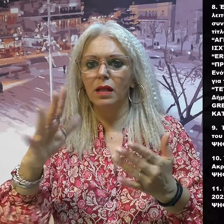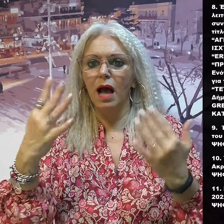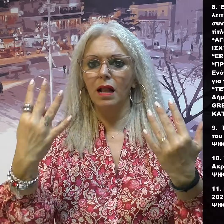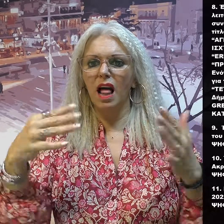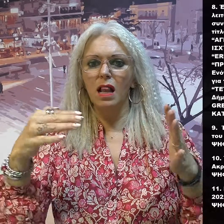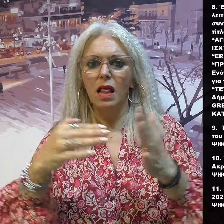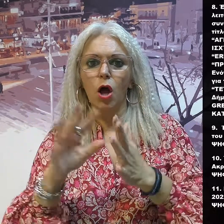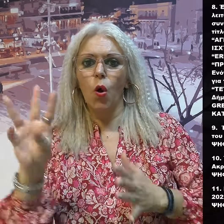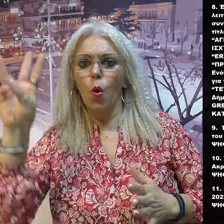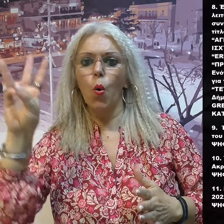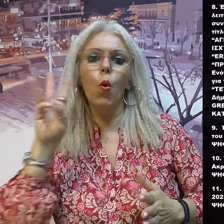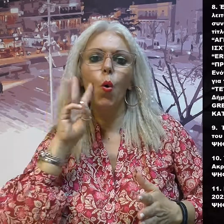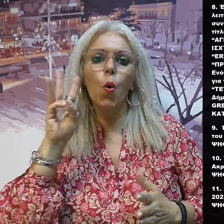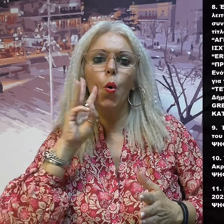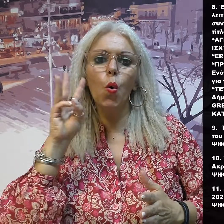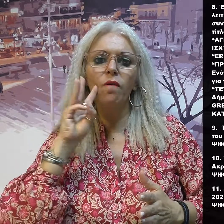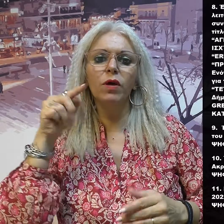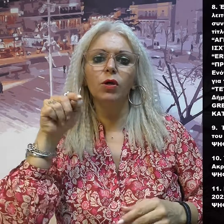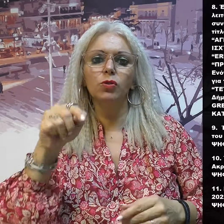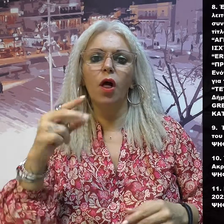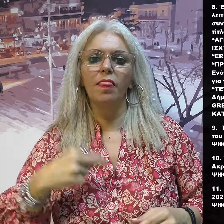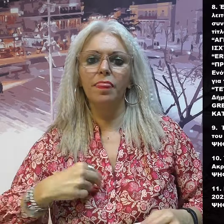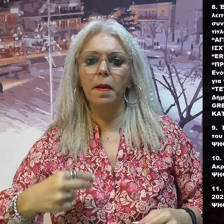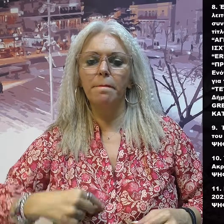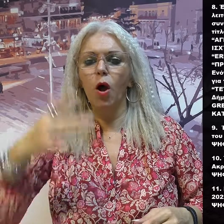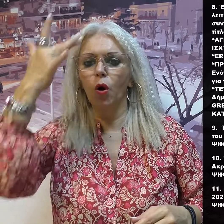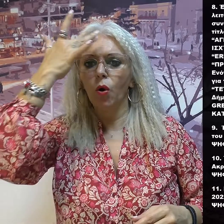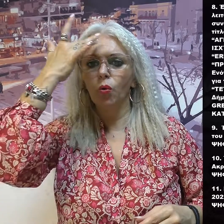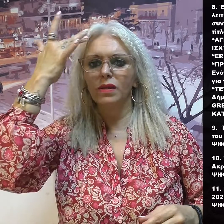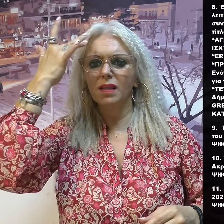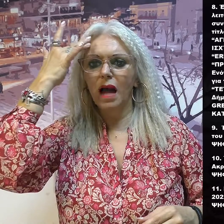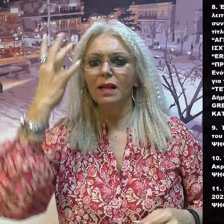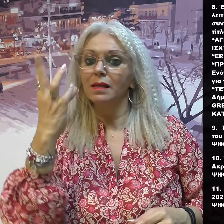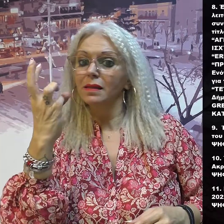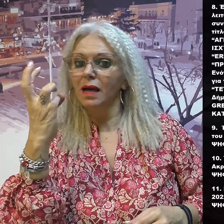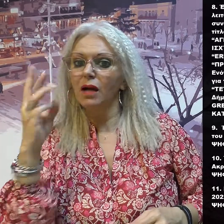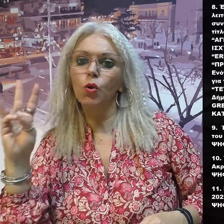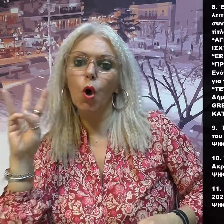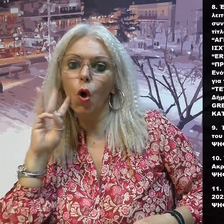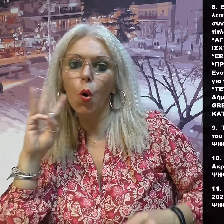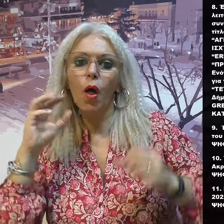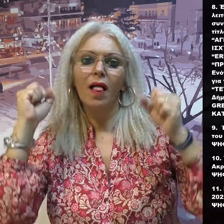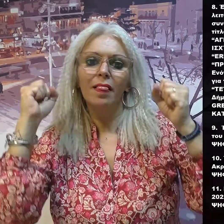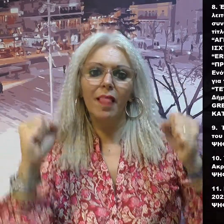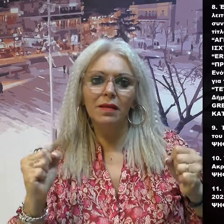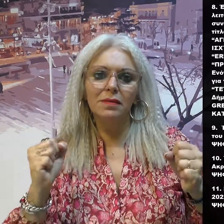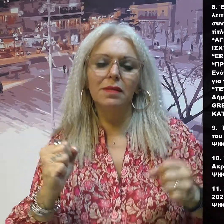ισχύος 159 MW με διακριτικούς τίτλους Ακρινή Σόλαρ ισχύος 50 MW στη θέση Αγρία 1 του